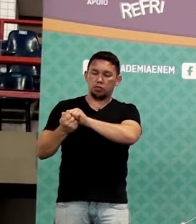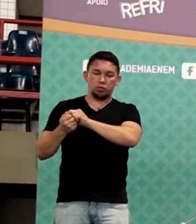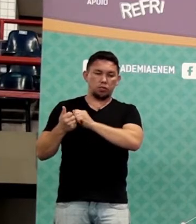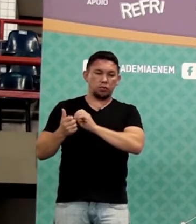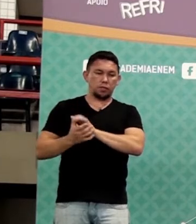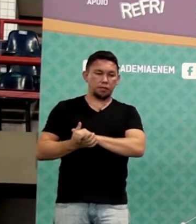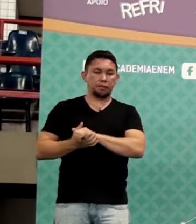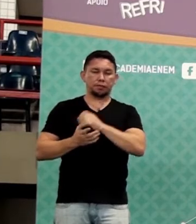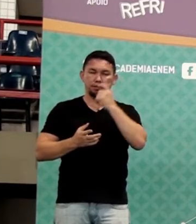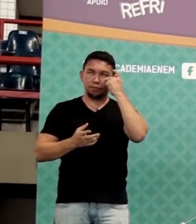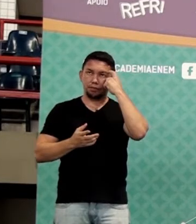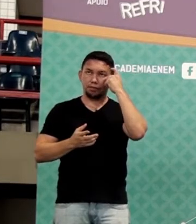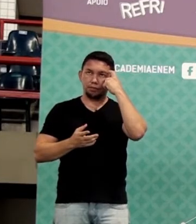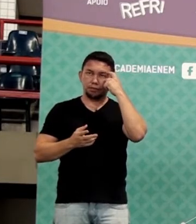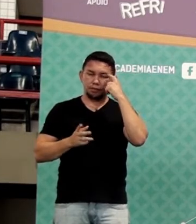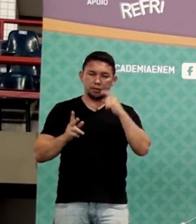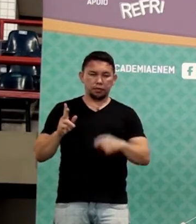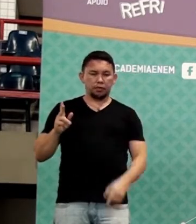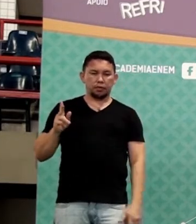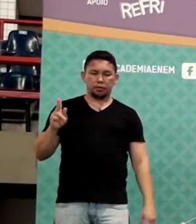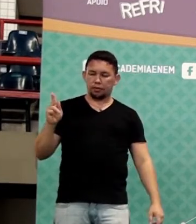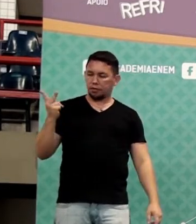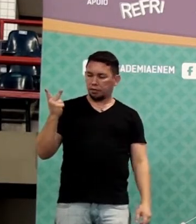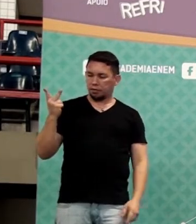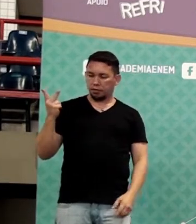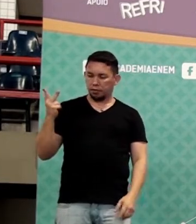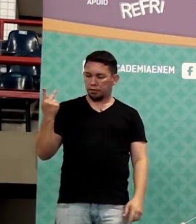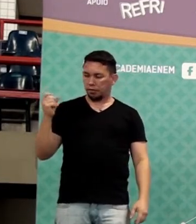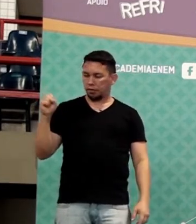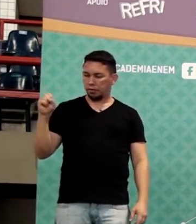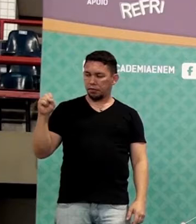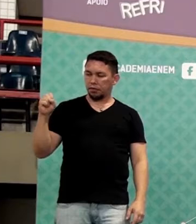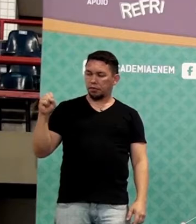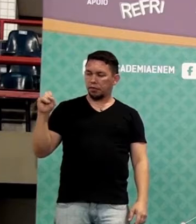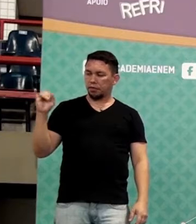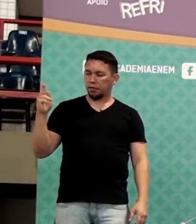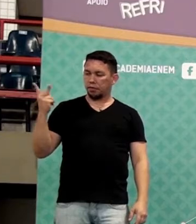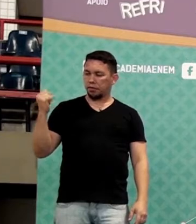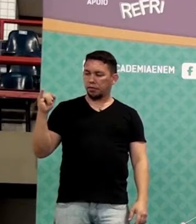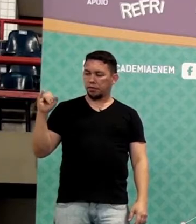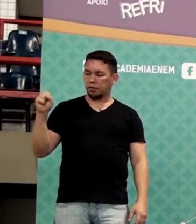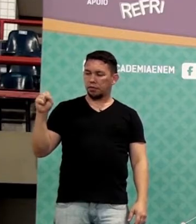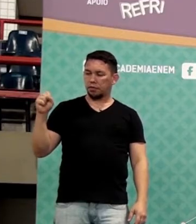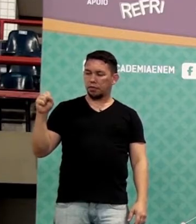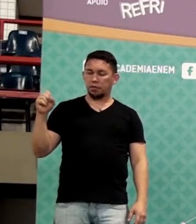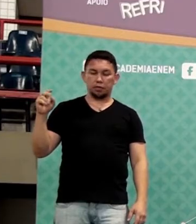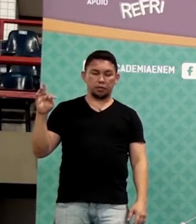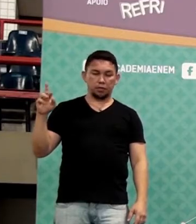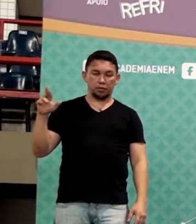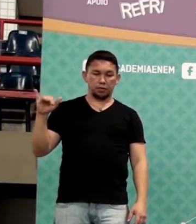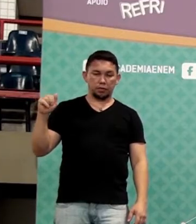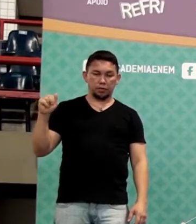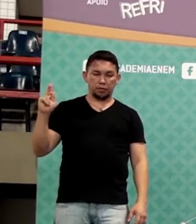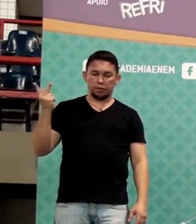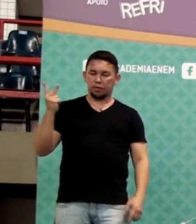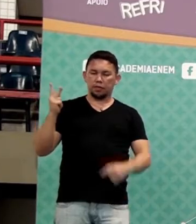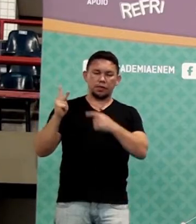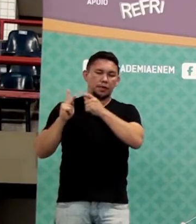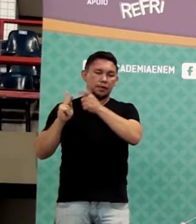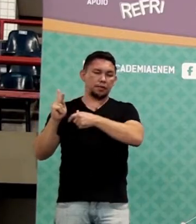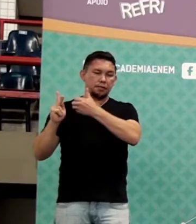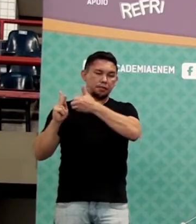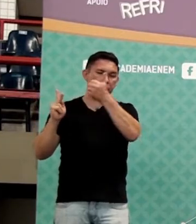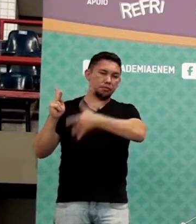Ó, já pense nisso, antes do H, juntando aí a palavrinha, a gente coloca o hífen, porque o H é uma letra sem